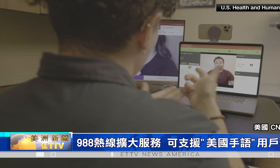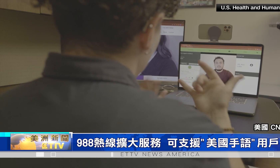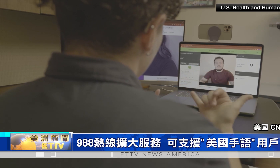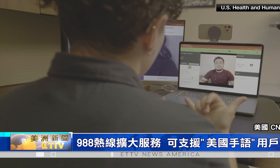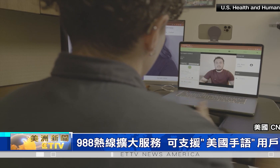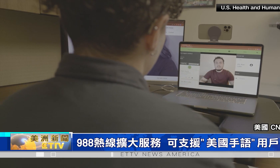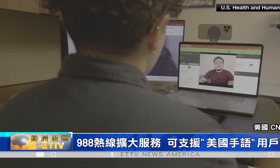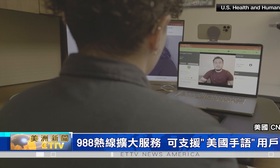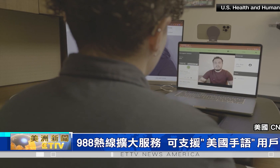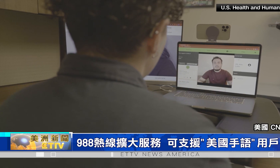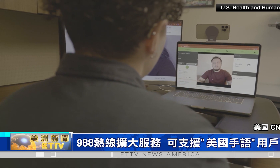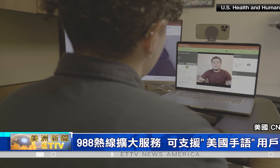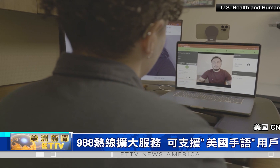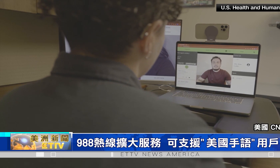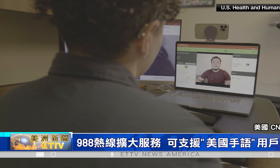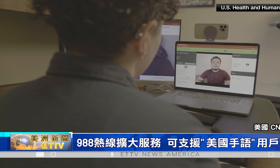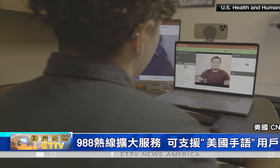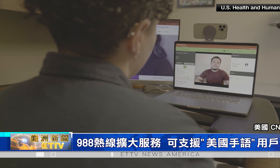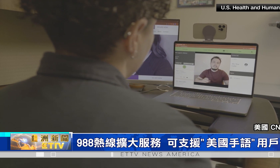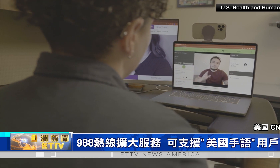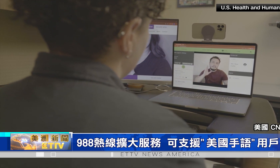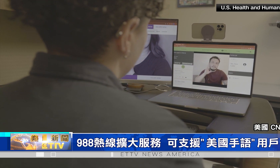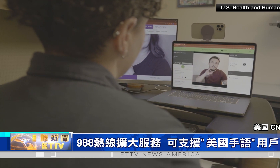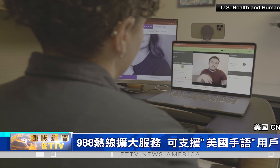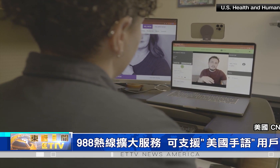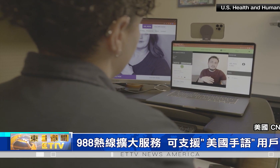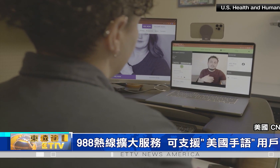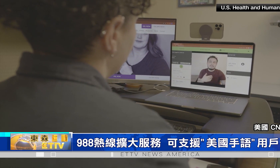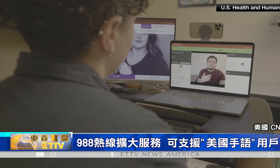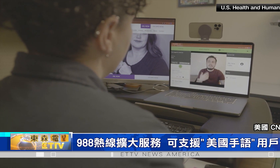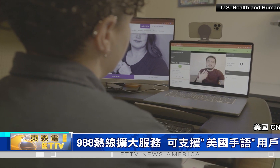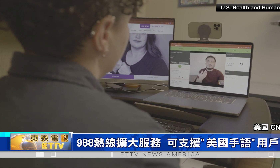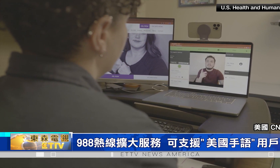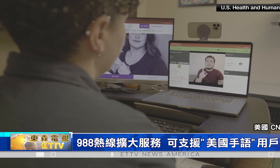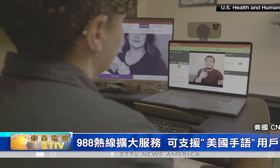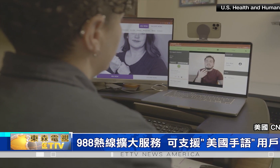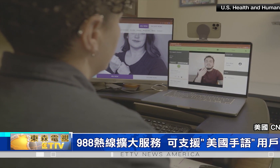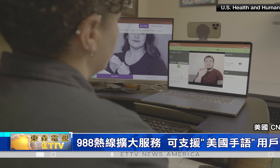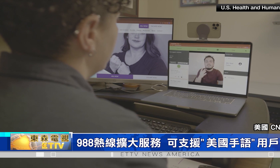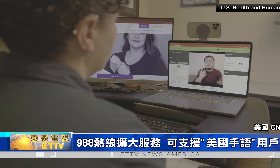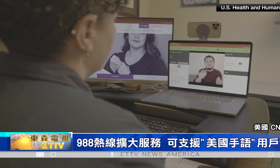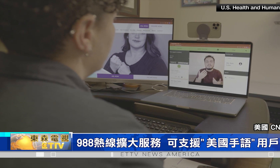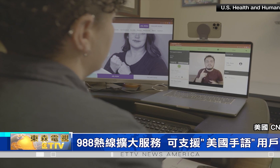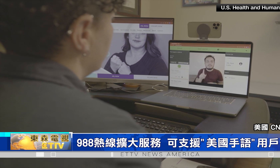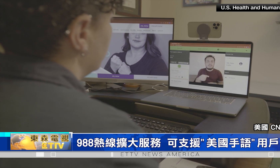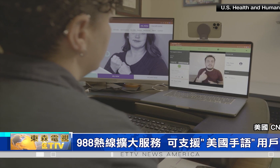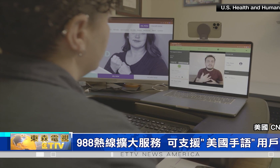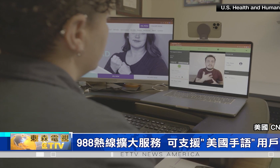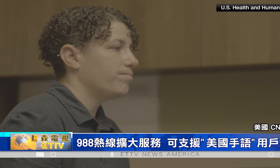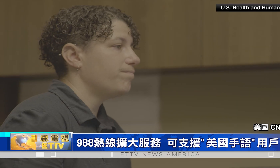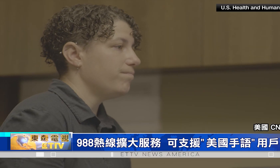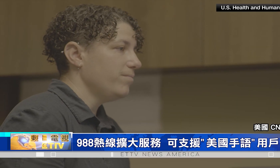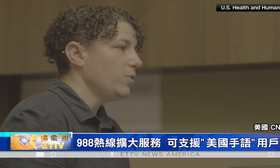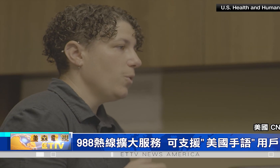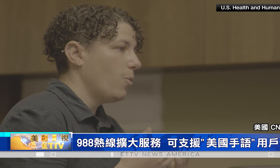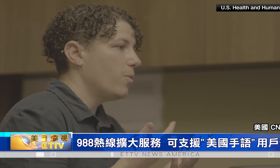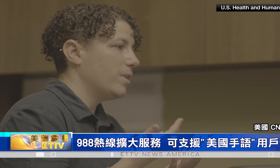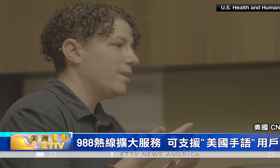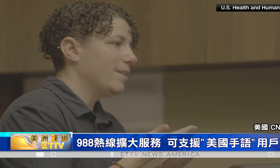美国卫生及公共服务部指出，自杀与危机生命热线988未来将以线上视讯的方式来帮助全美数百万名